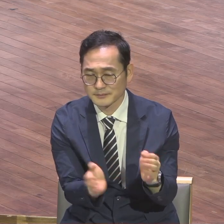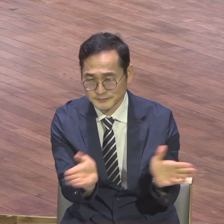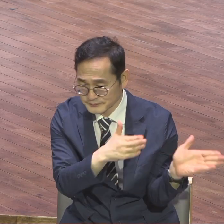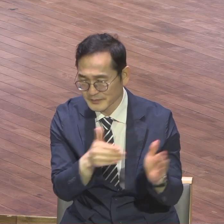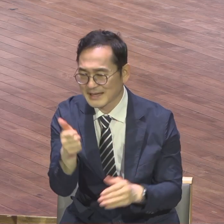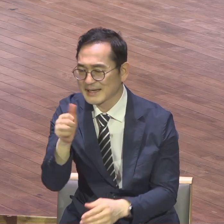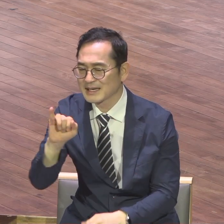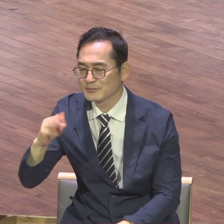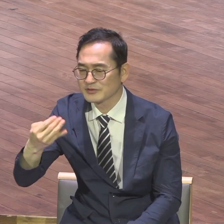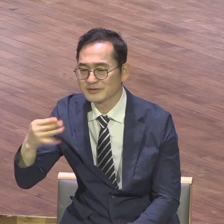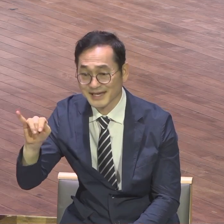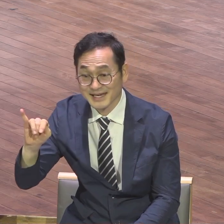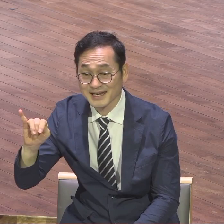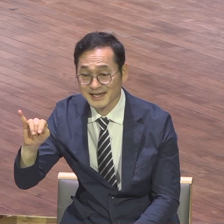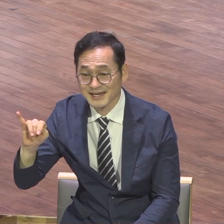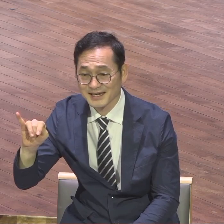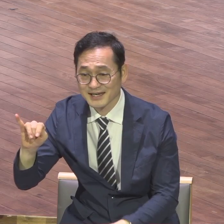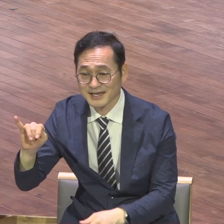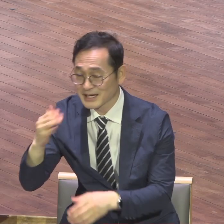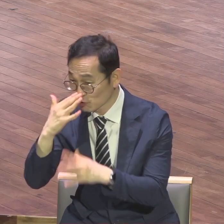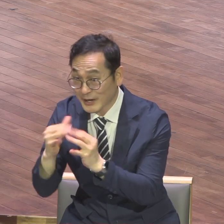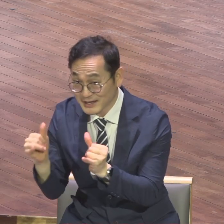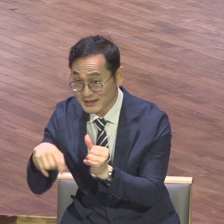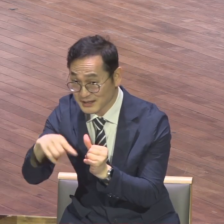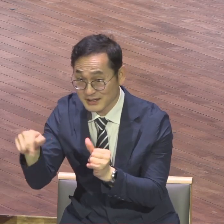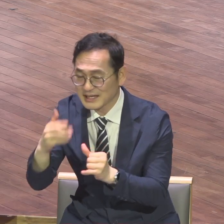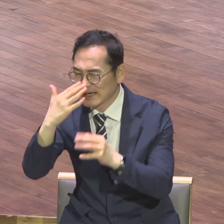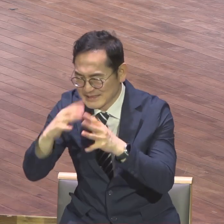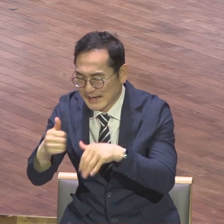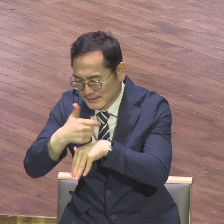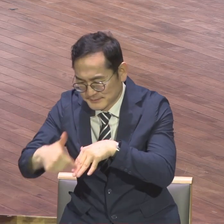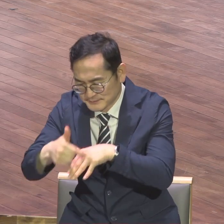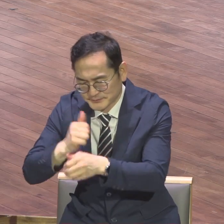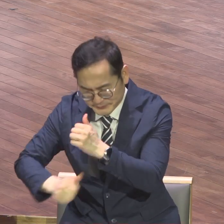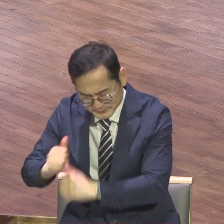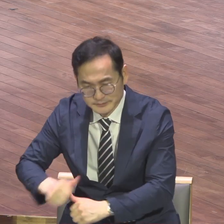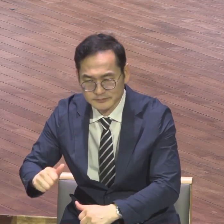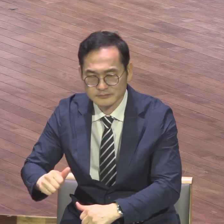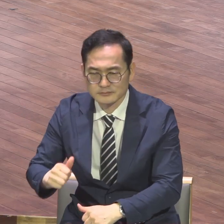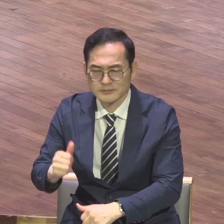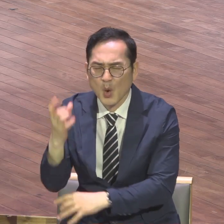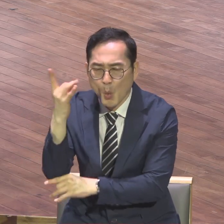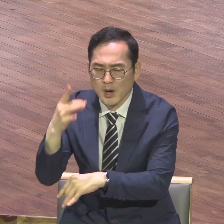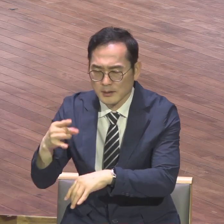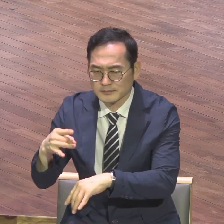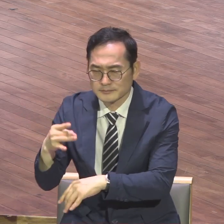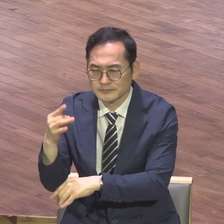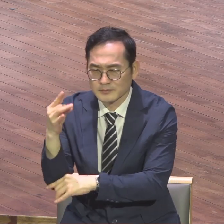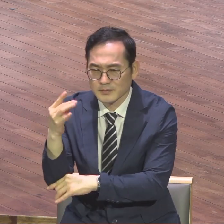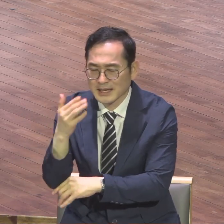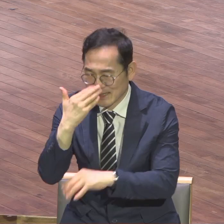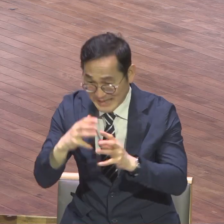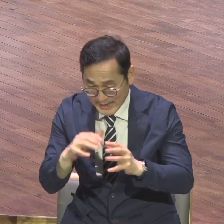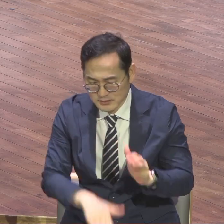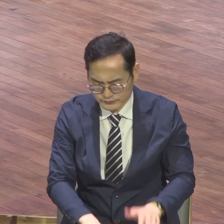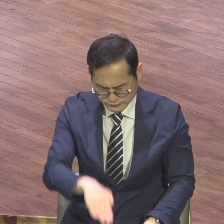유대인은요 이스라엘 출신들입니다. 이 사람들은 본토 사람, 본토 이스라엘에서만 자란